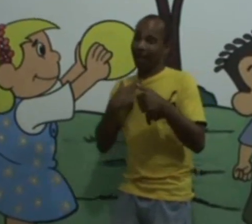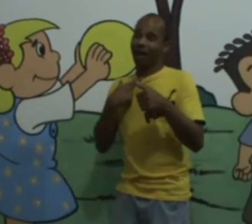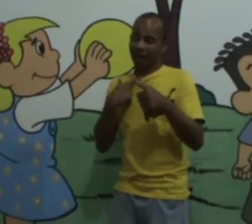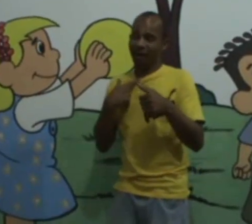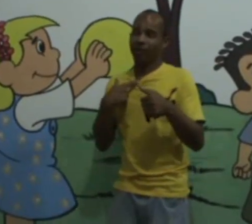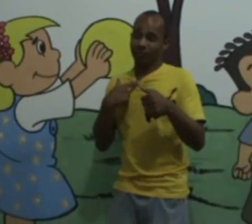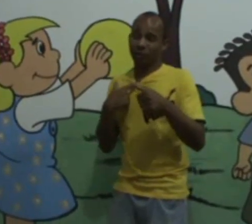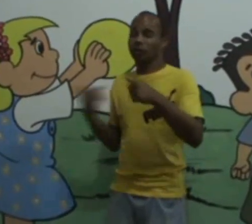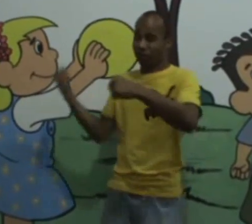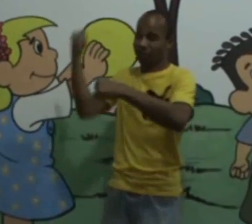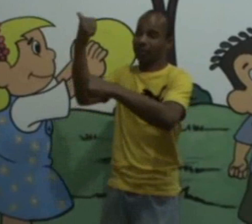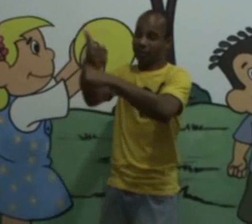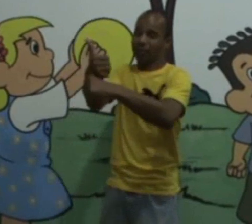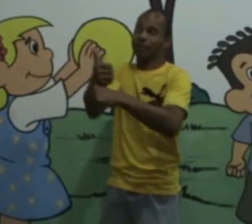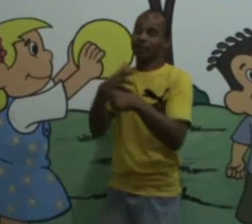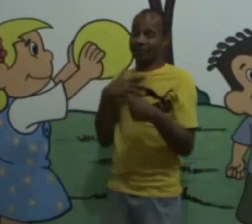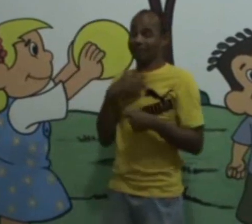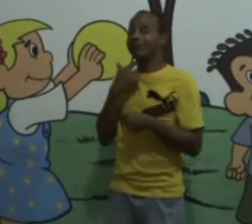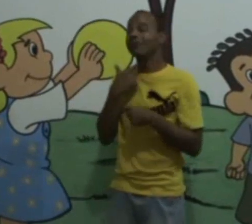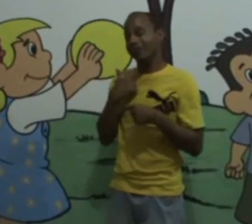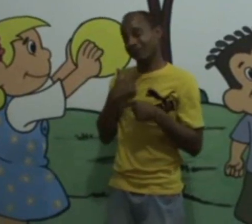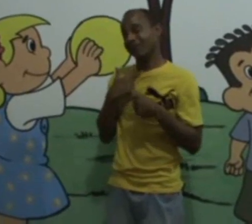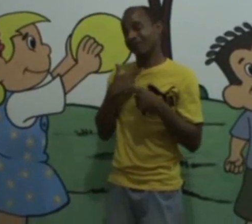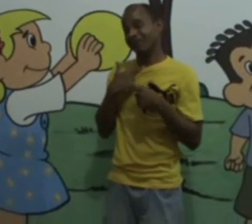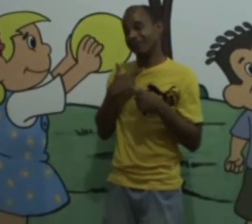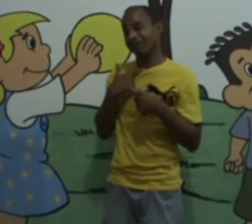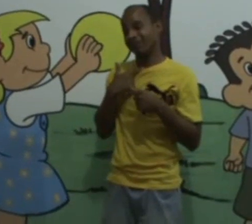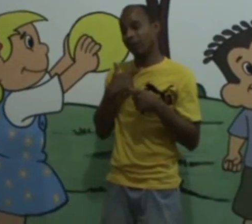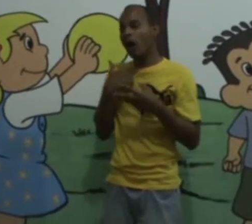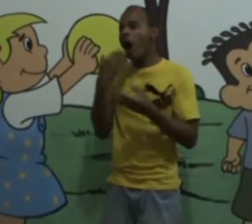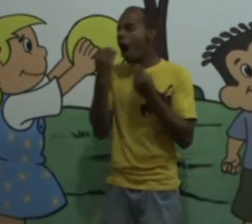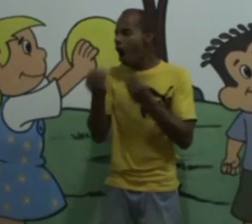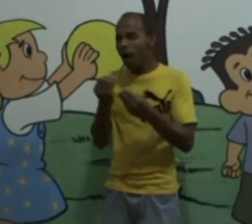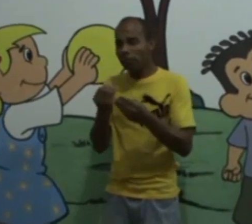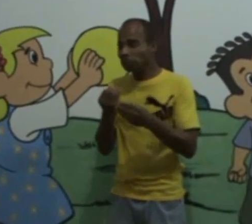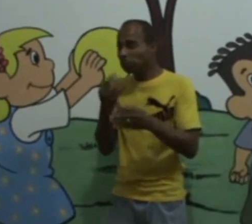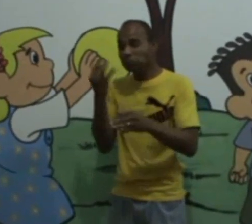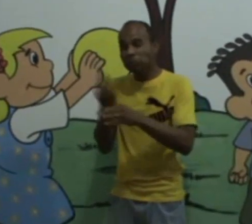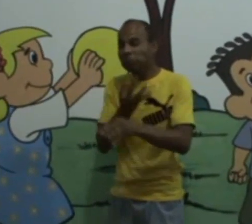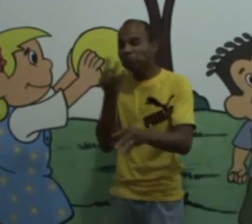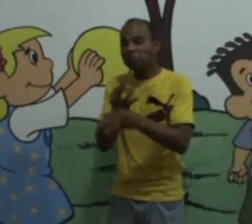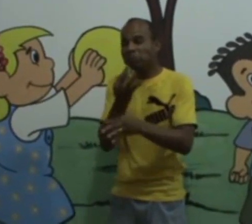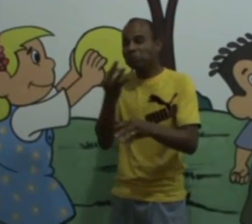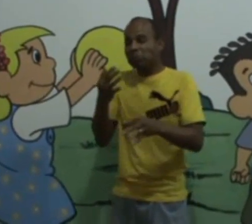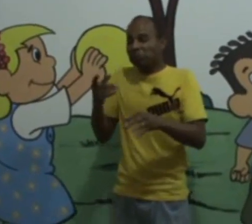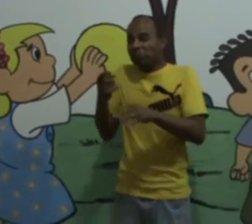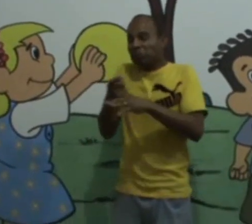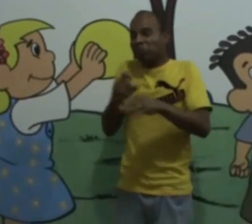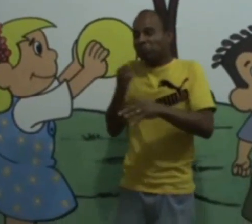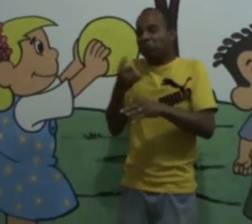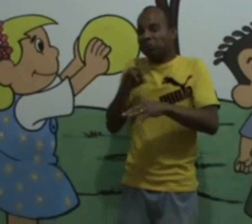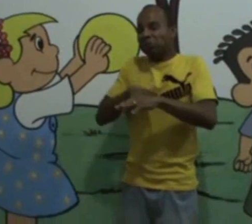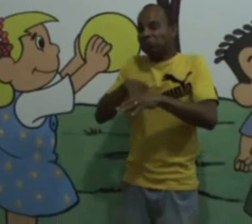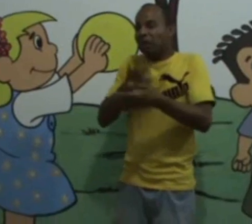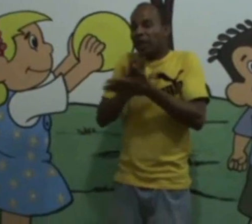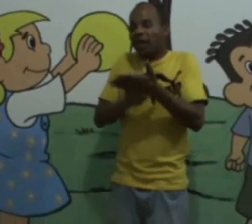Pedir para ser ele, pedir emprestado o corpo dele por algum tempo. Como